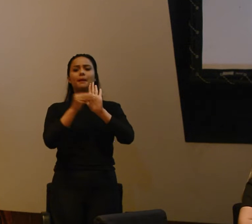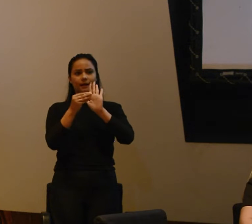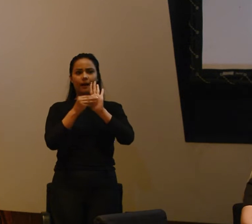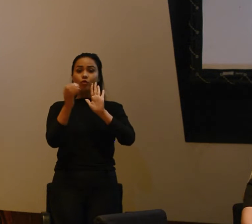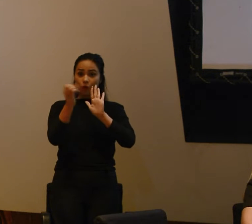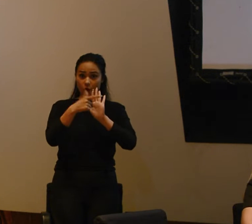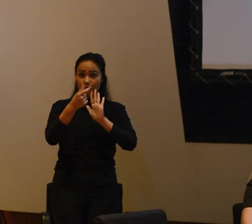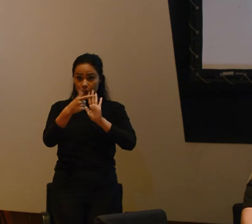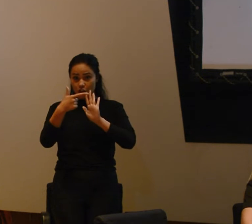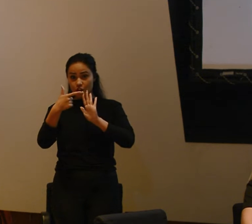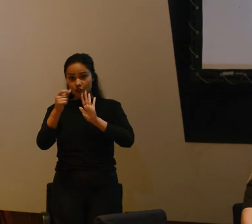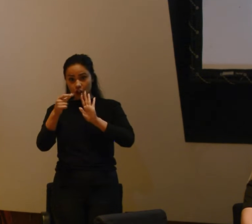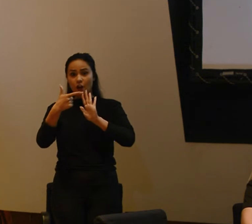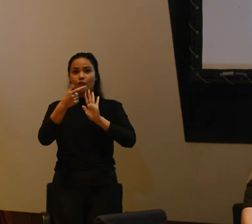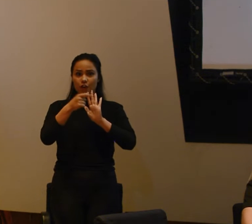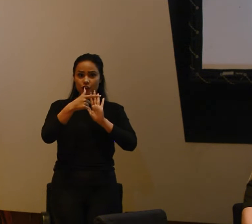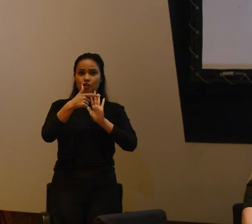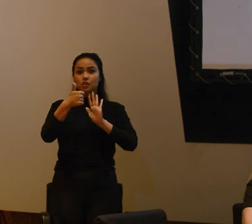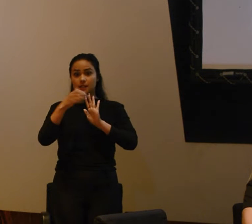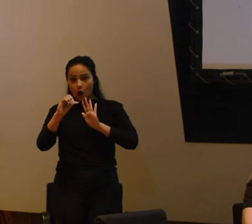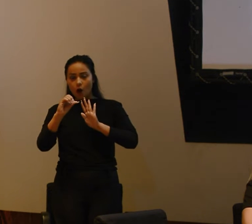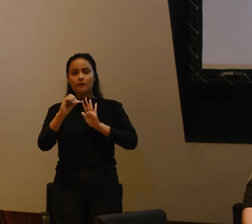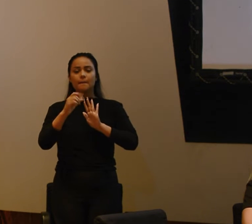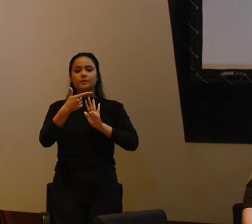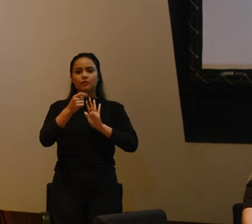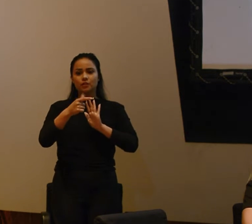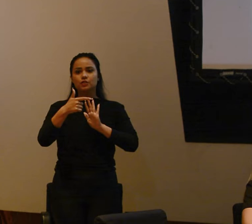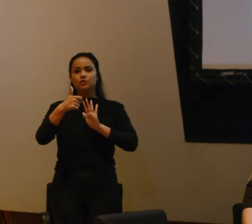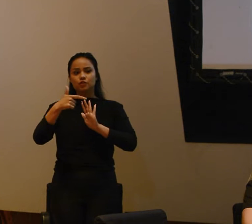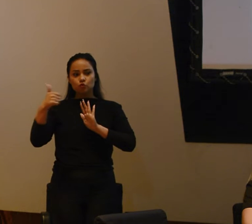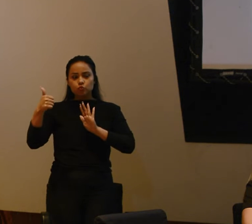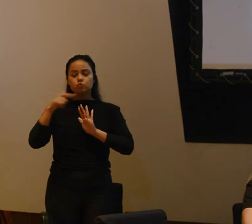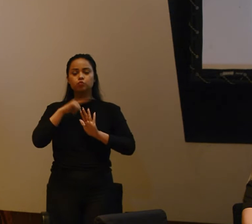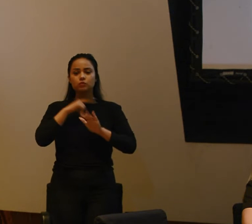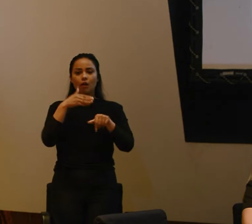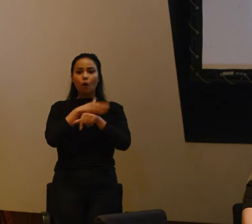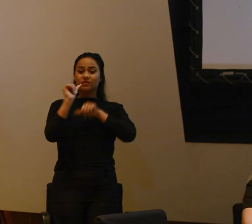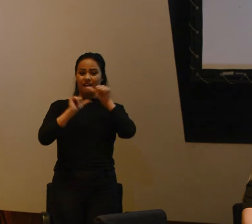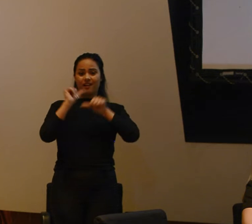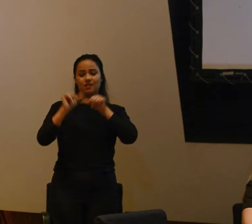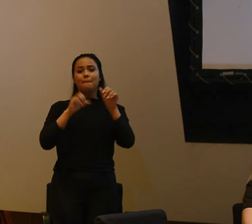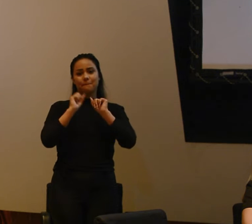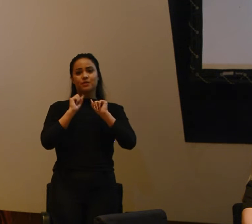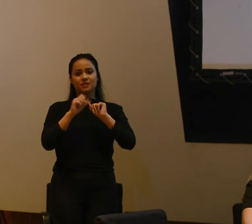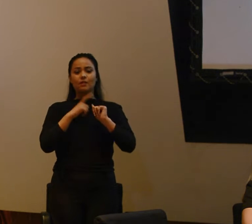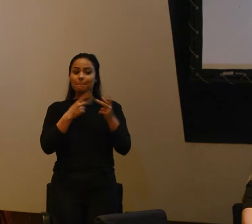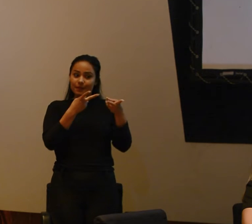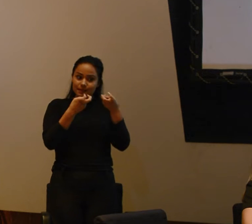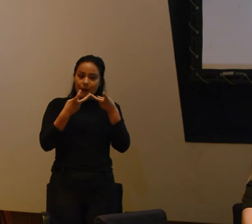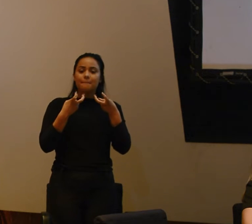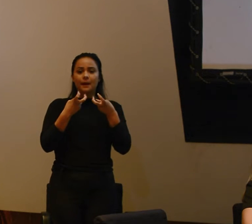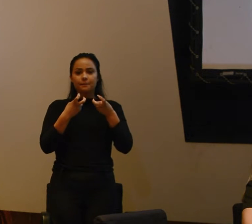recentes, 2020, 2019, 2021 também, em que existem algumas alterações que são possíveis de identificar,